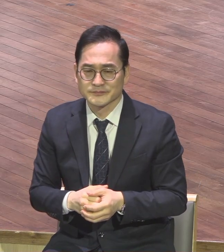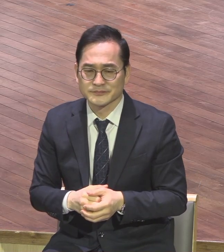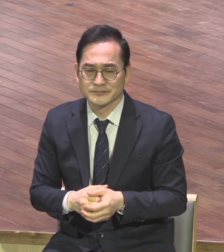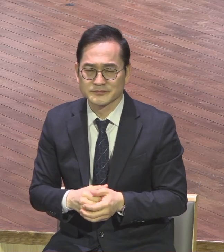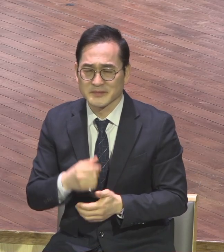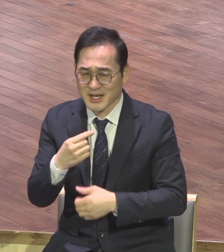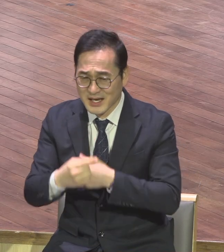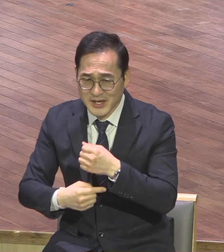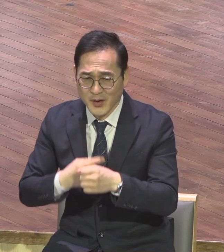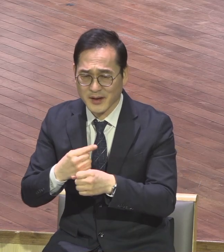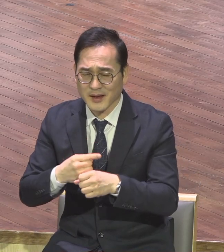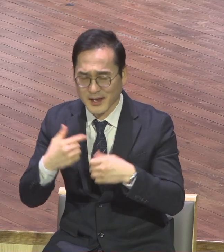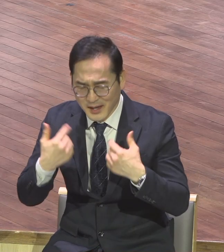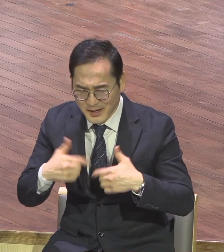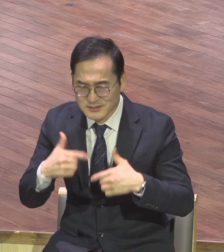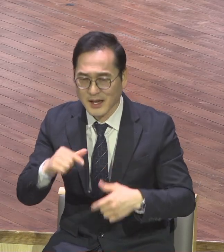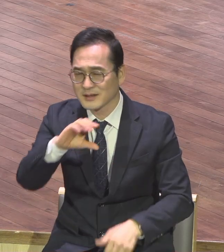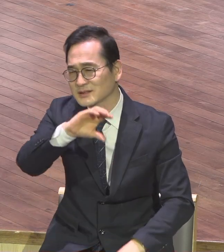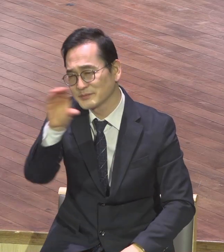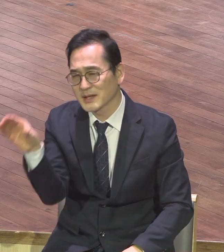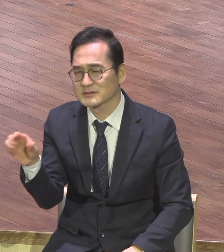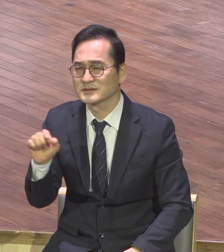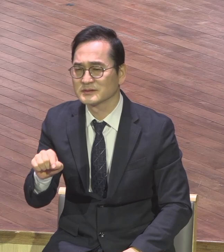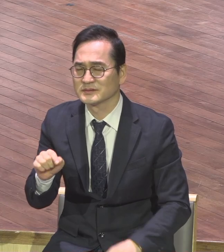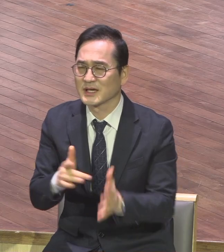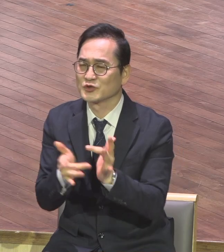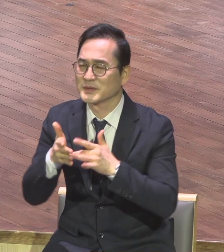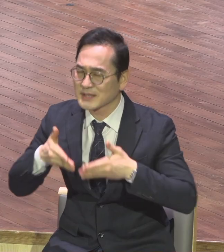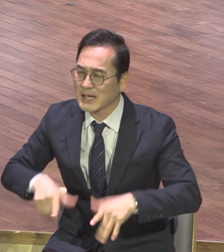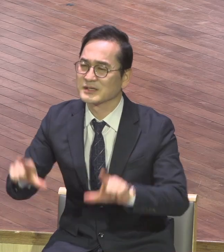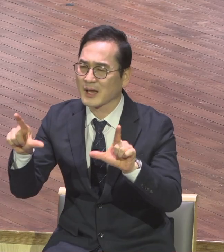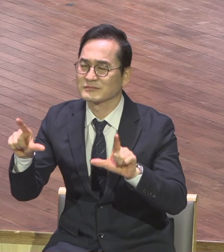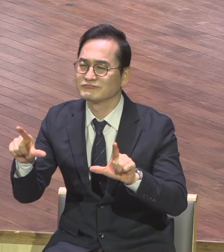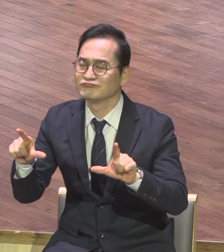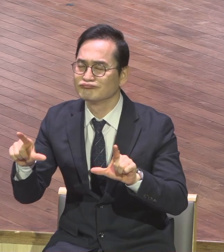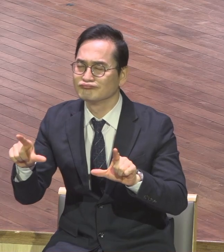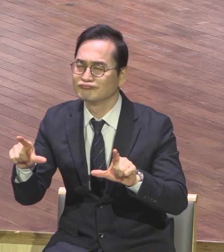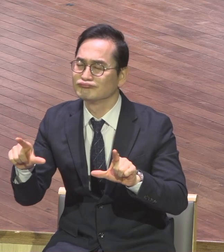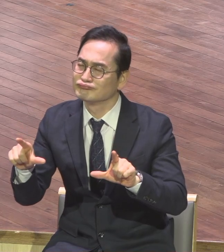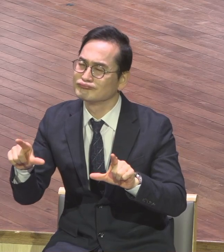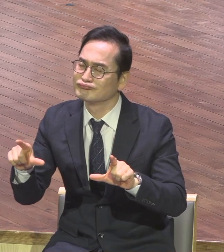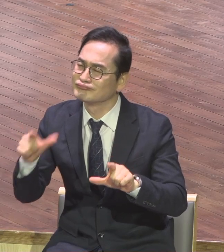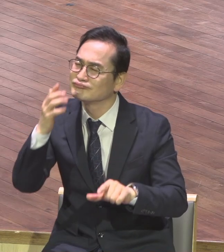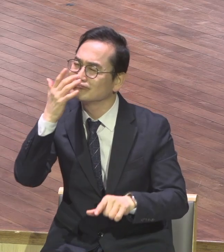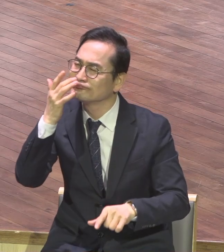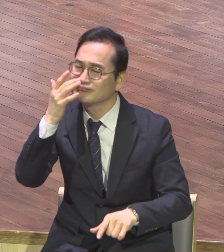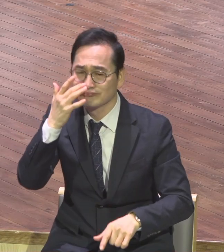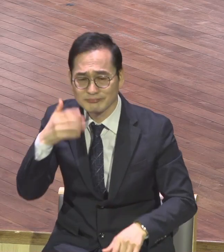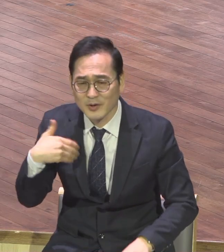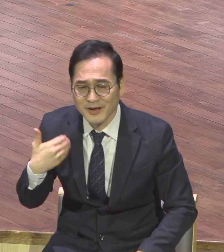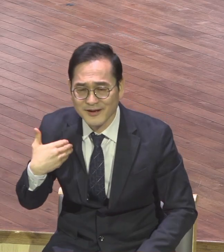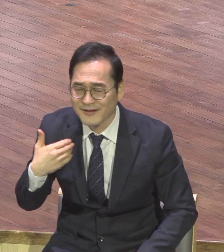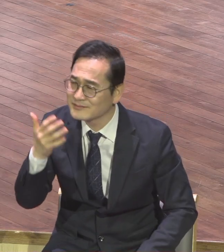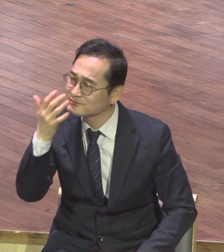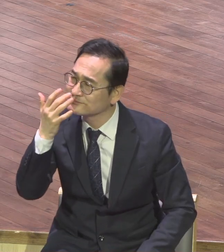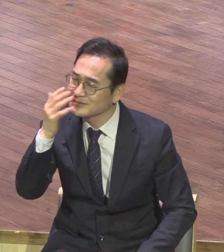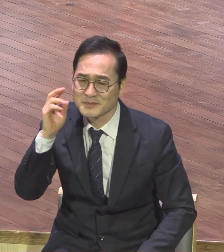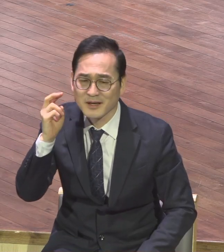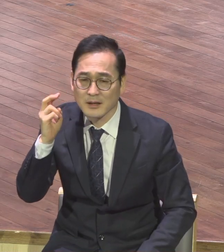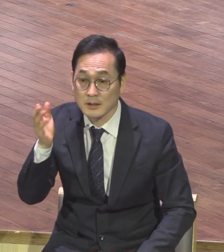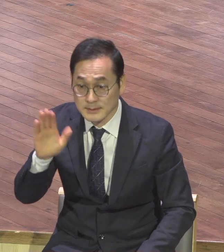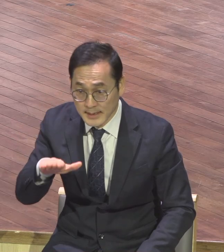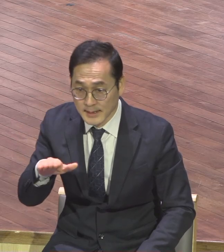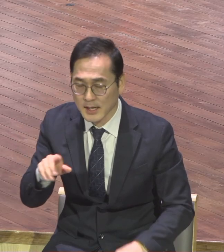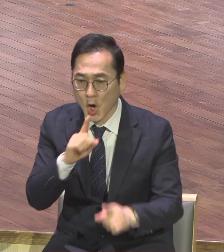그렇게 보내고 있어서 별 감동이 없을지 모르겠지만은 인류 역사상 성경의 핵심이 모든